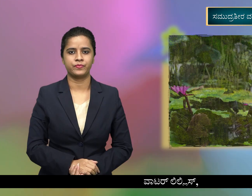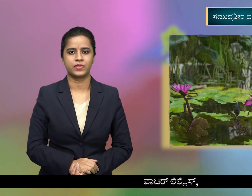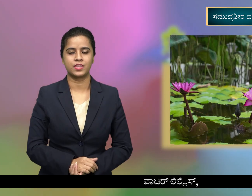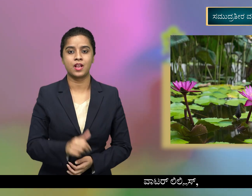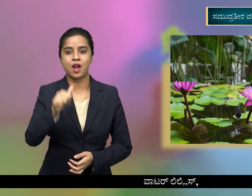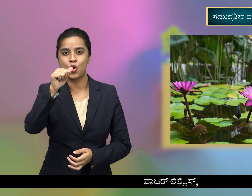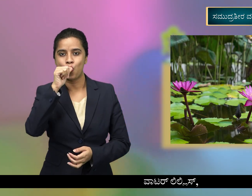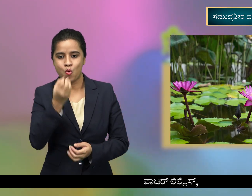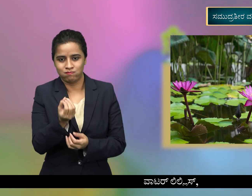ವಾಟರ್ ಲಿಲೀಸ್,